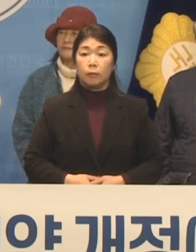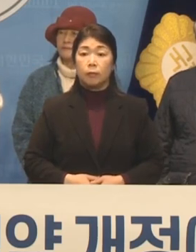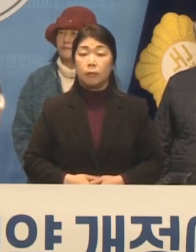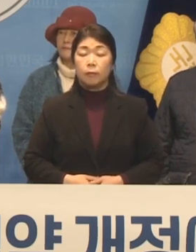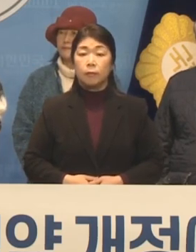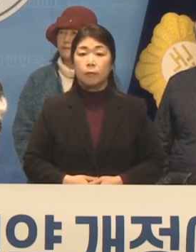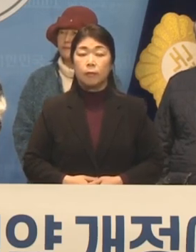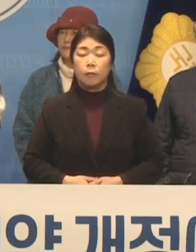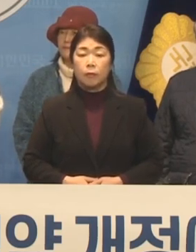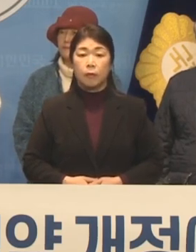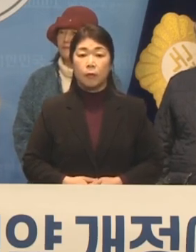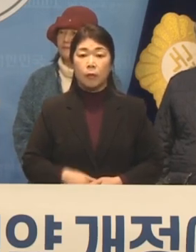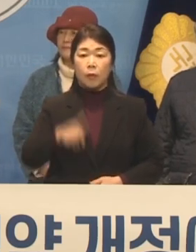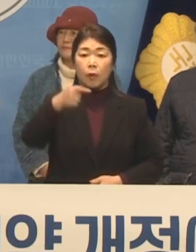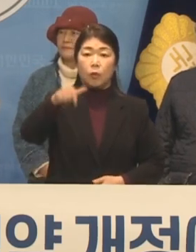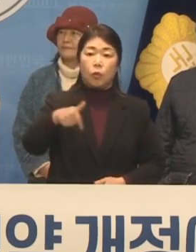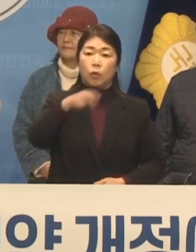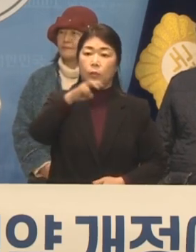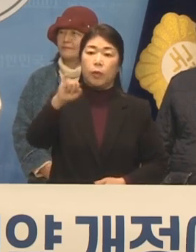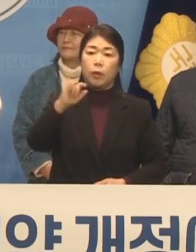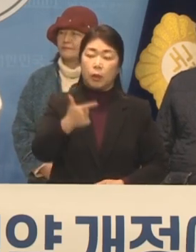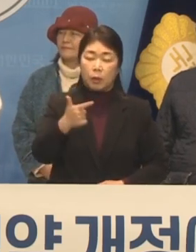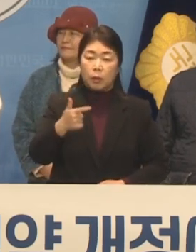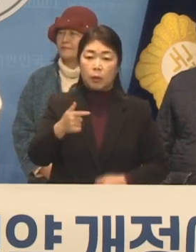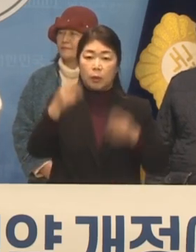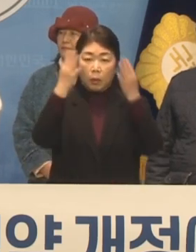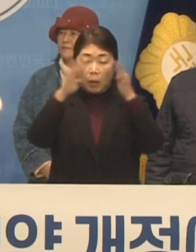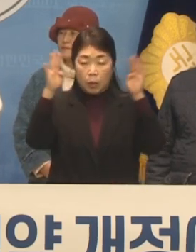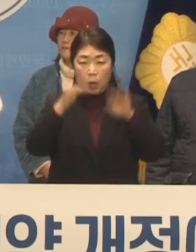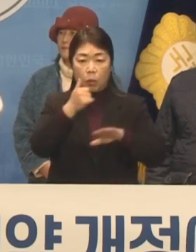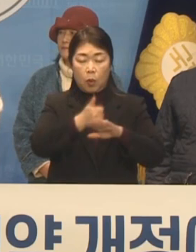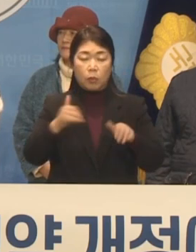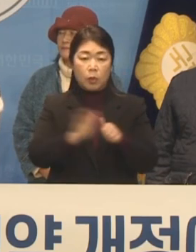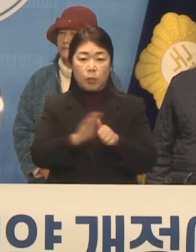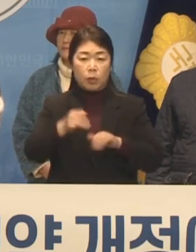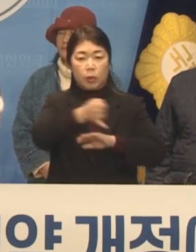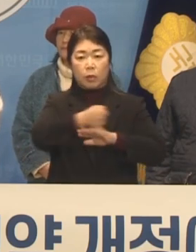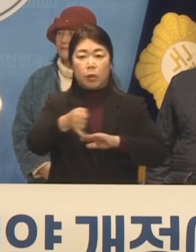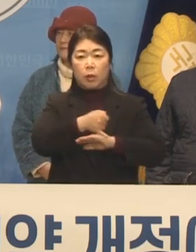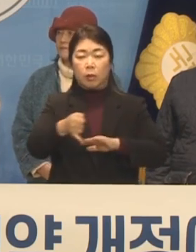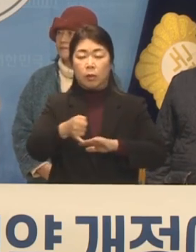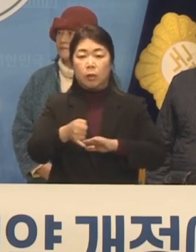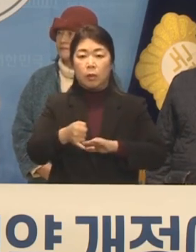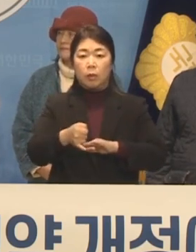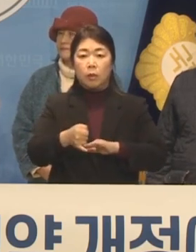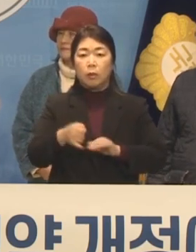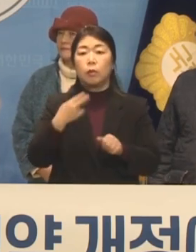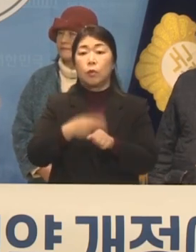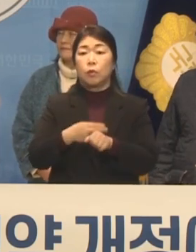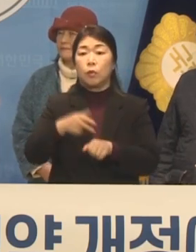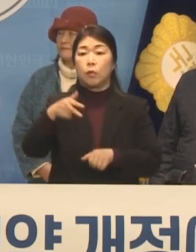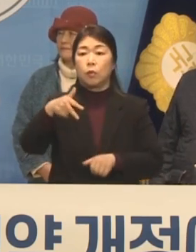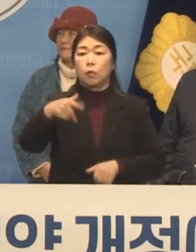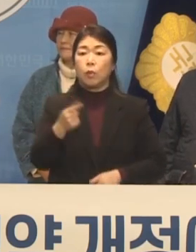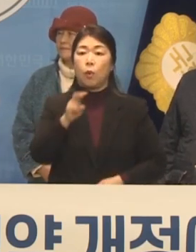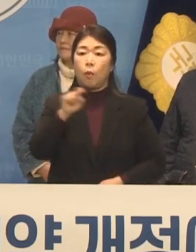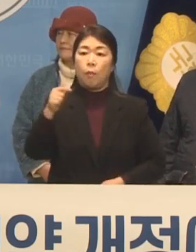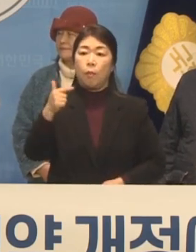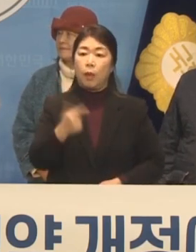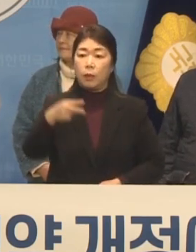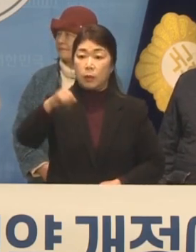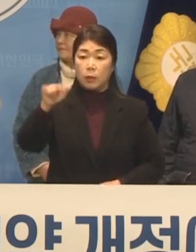안녕하십니까. 국민대학교 테크노디자인 전문대학원 농업서비스디자인 분과장 겸임교수 조만수입니다.